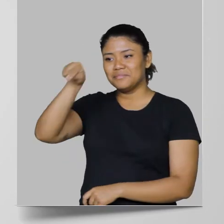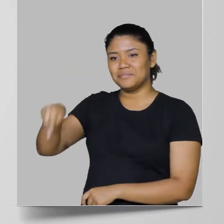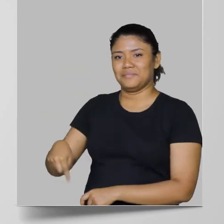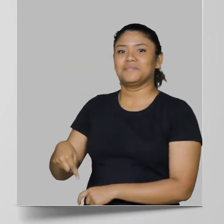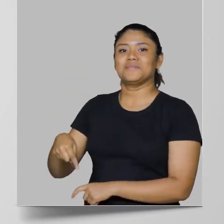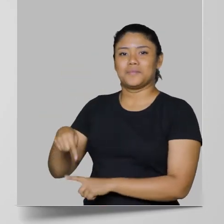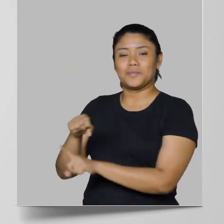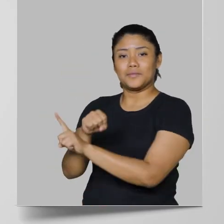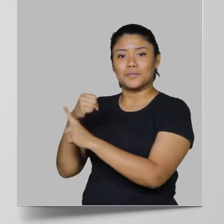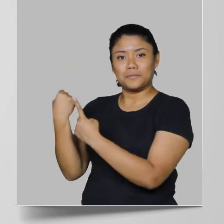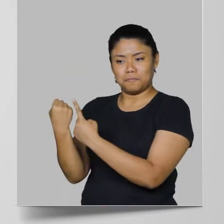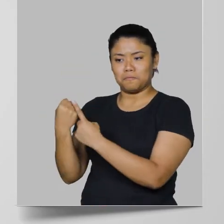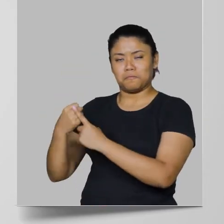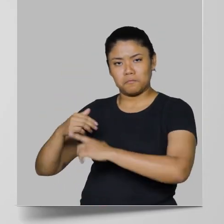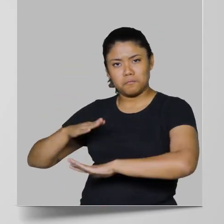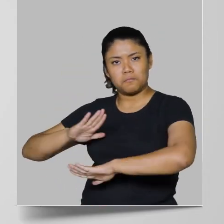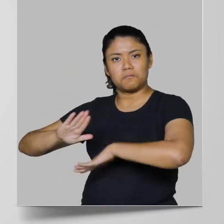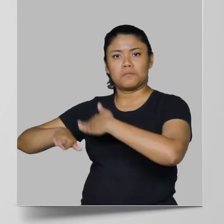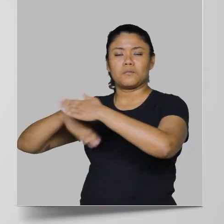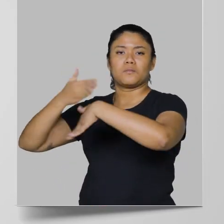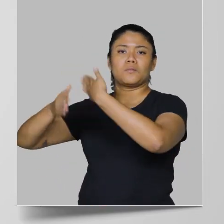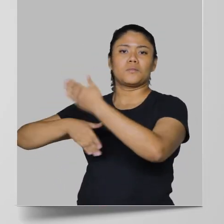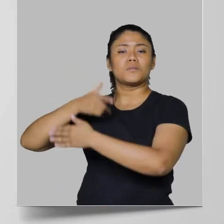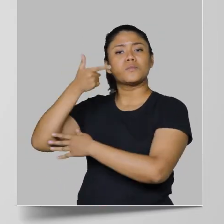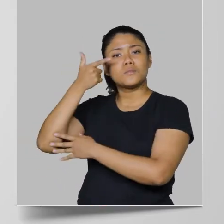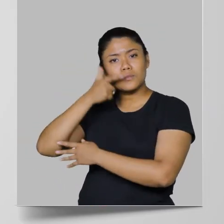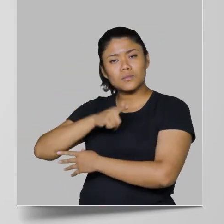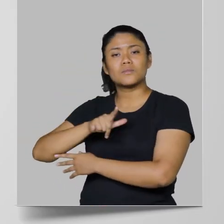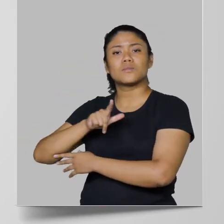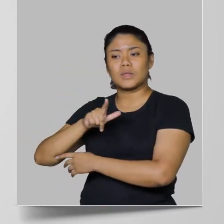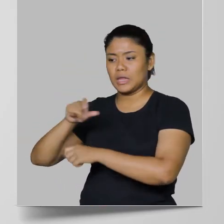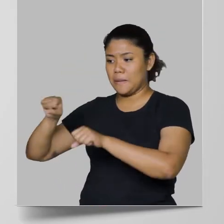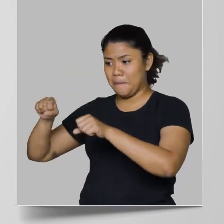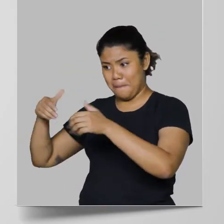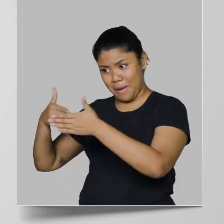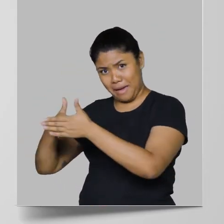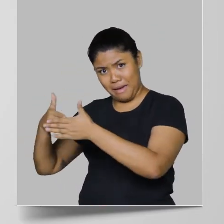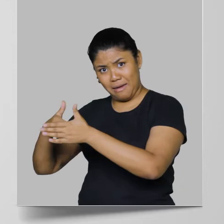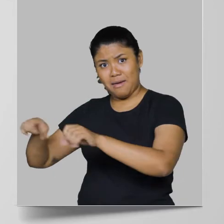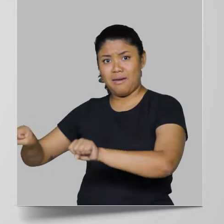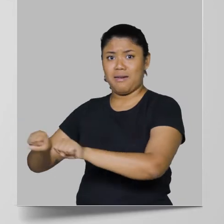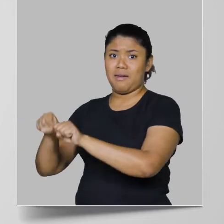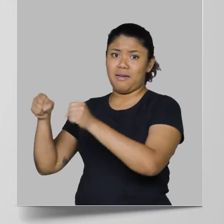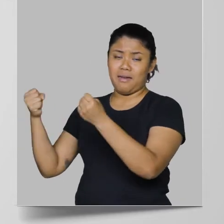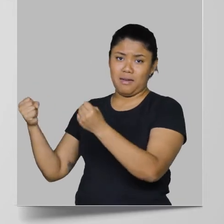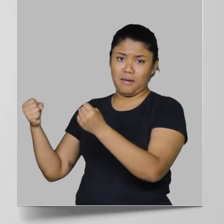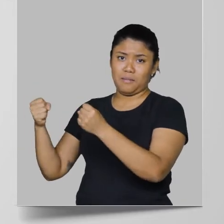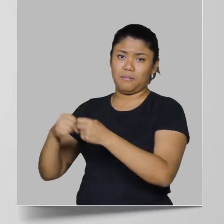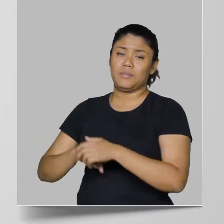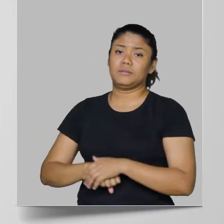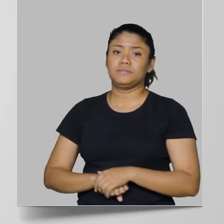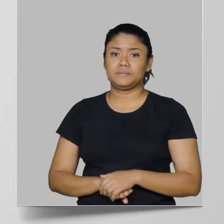de mostrar a deficiência, a desvantagem, tem olhar para o contexto para as barreiras. Então, assim,